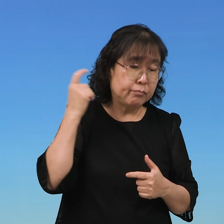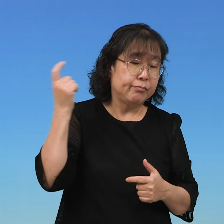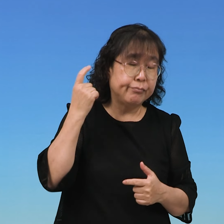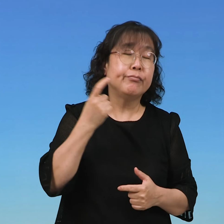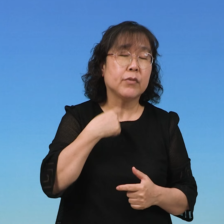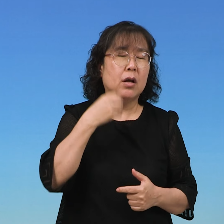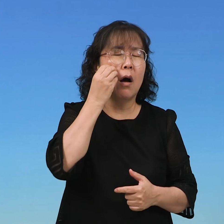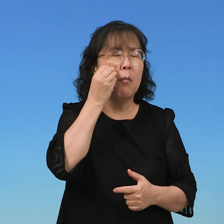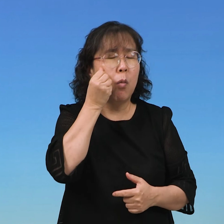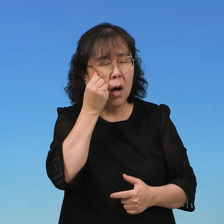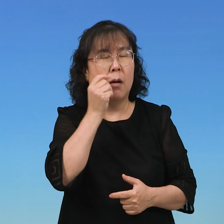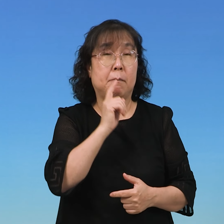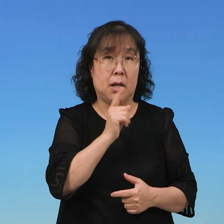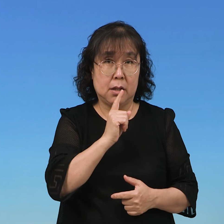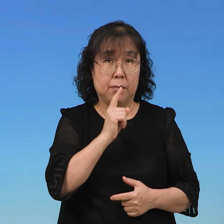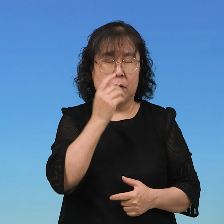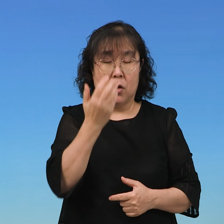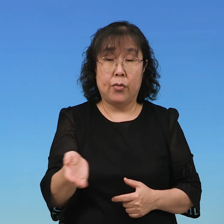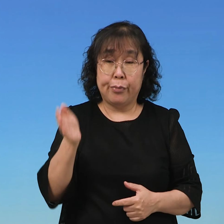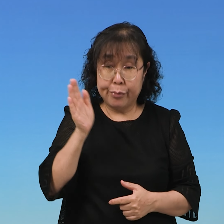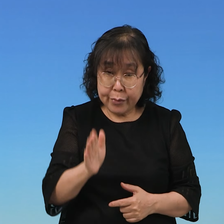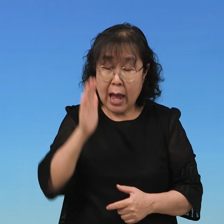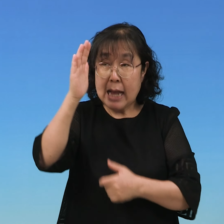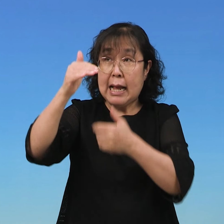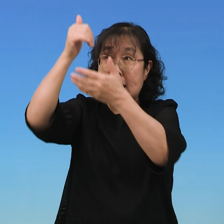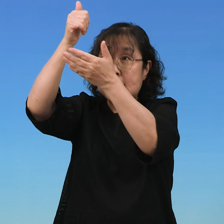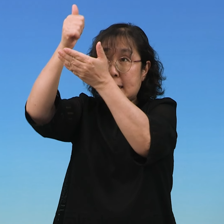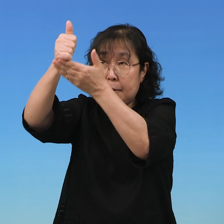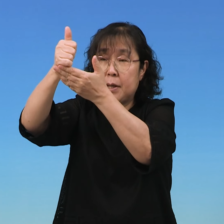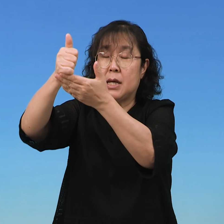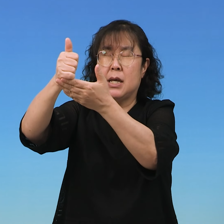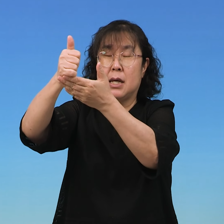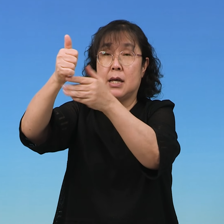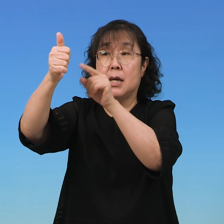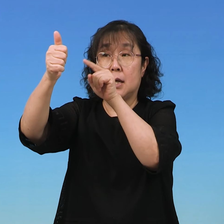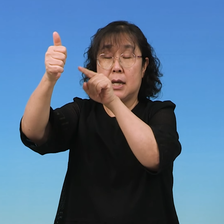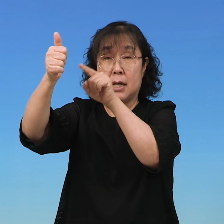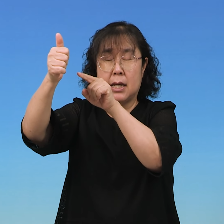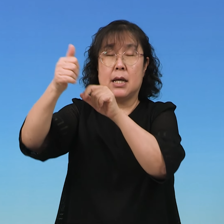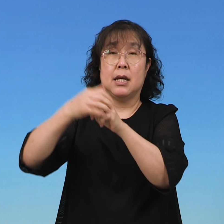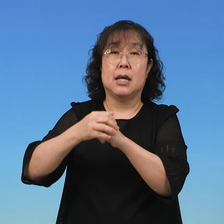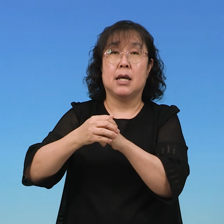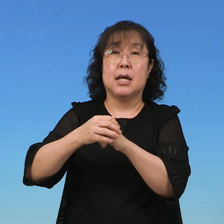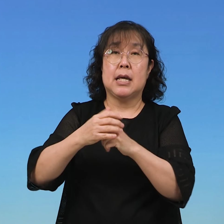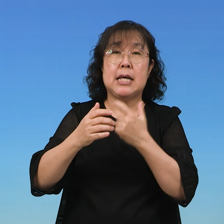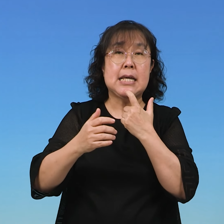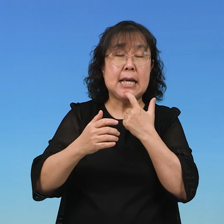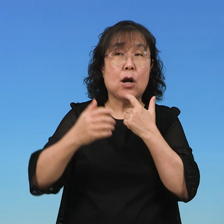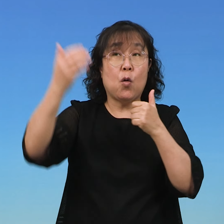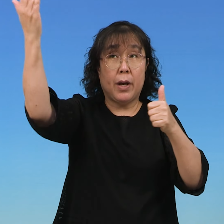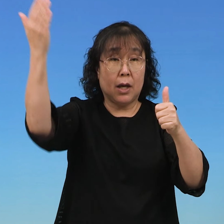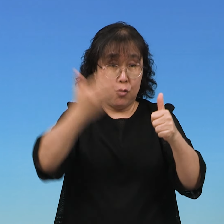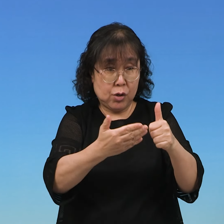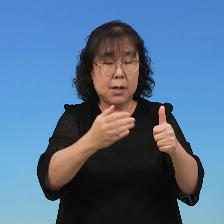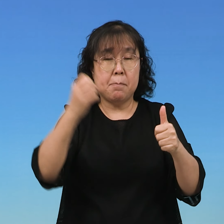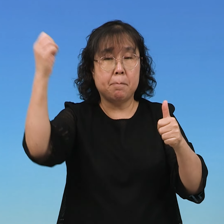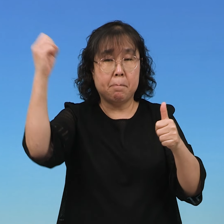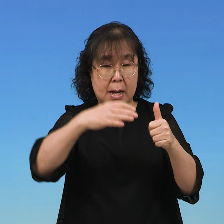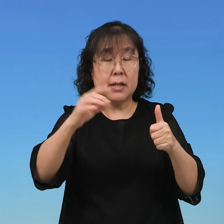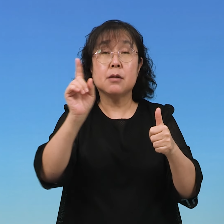말씀이에요. 그 밤에 하나님께서 야곱에게 주셨던 이 말씀이 뭘 의미합니까? 아까